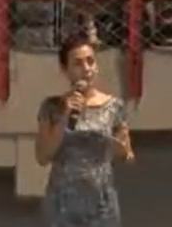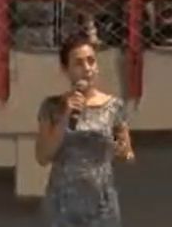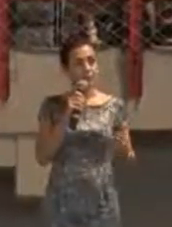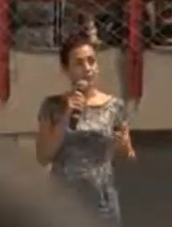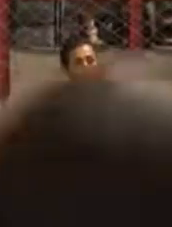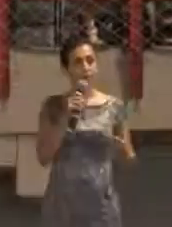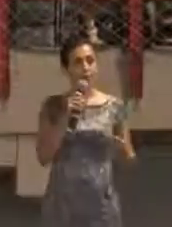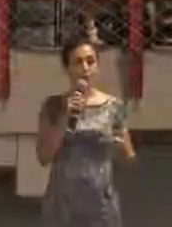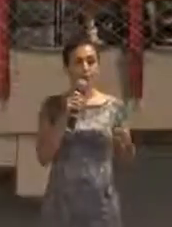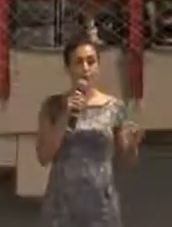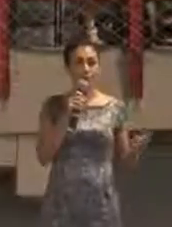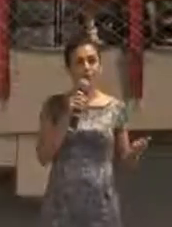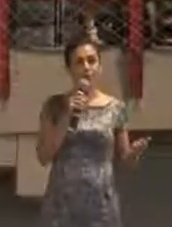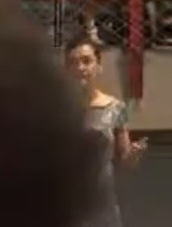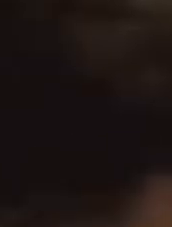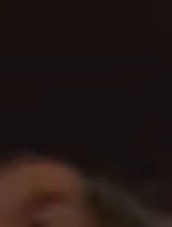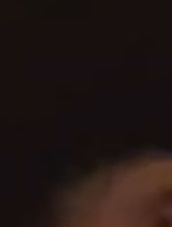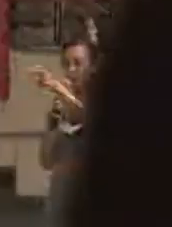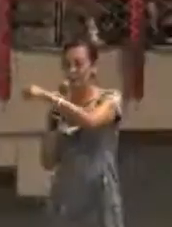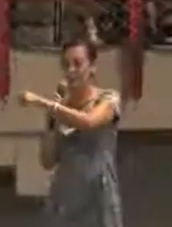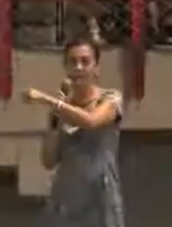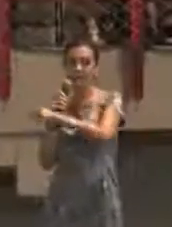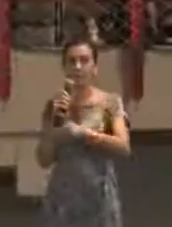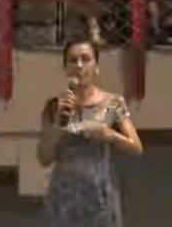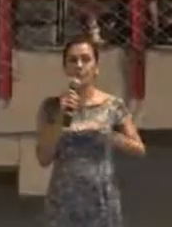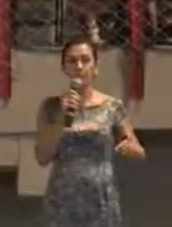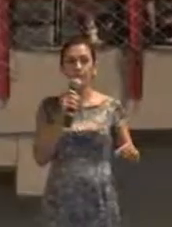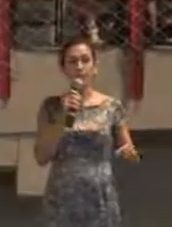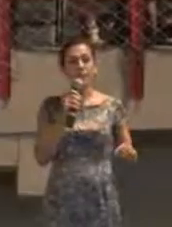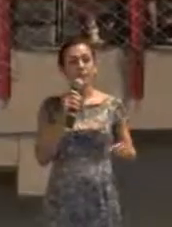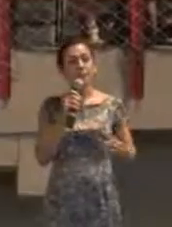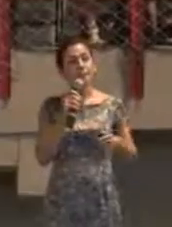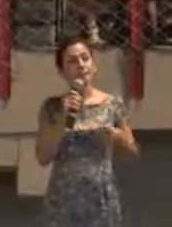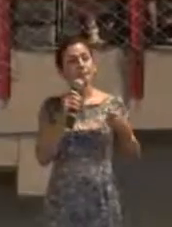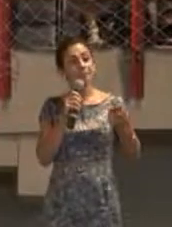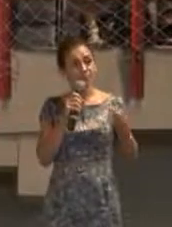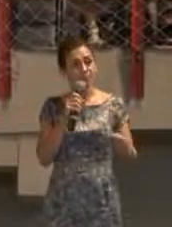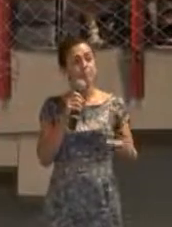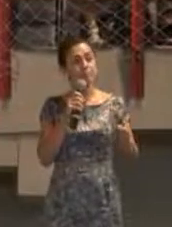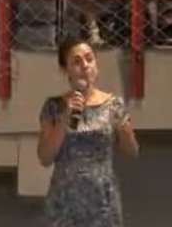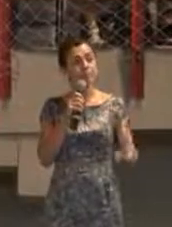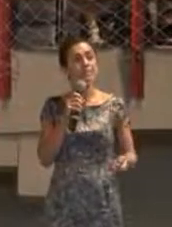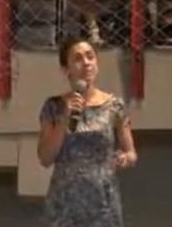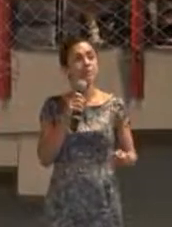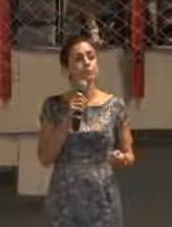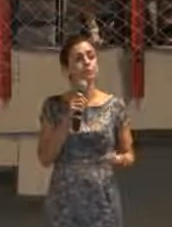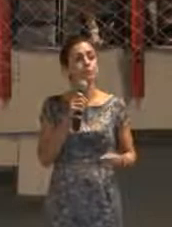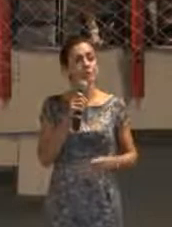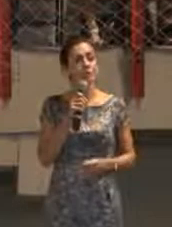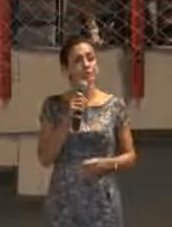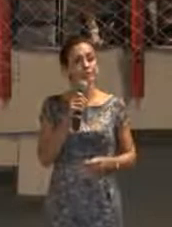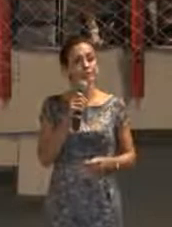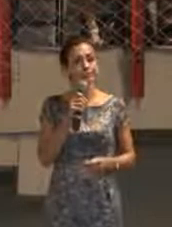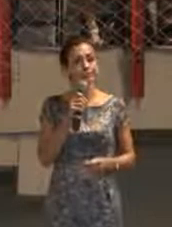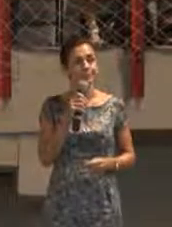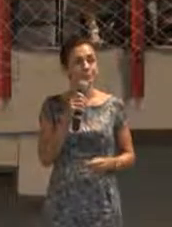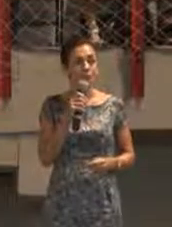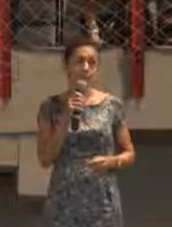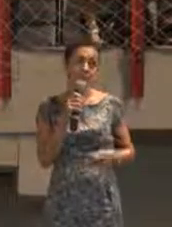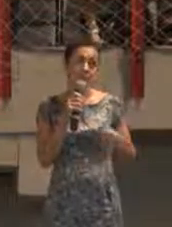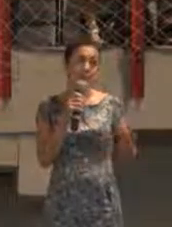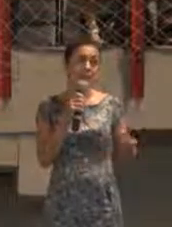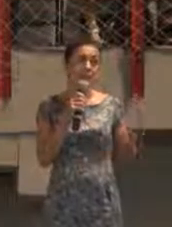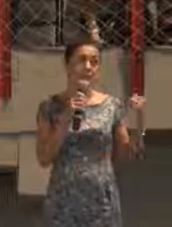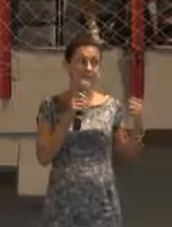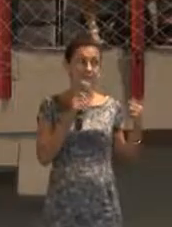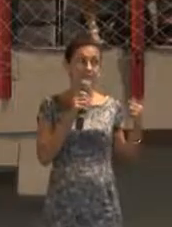No final da aula ou no intervalo, vocês podem ir lá com a Bruna e perguntar se a sua redação já foi corrigida